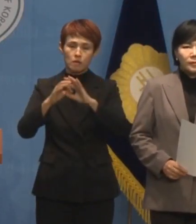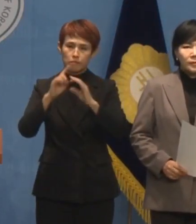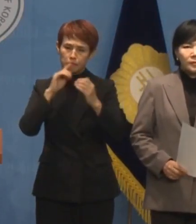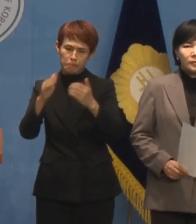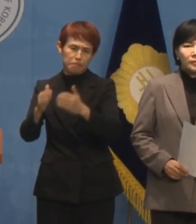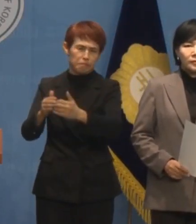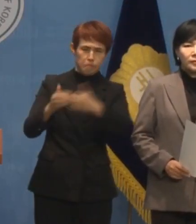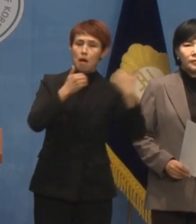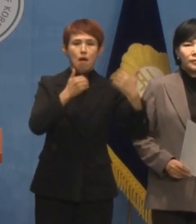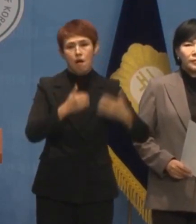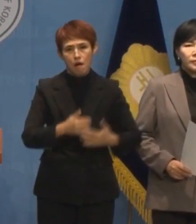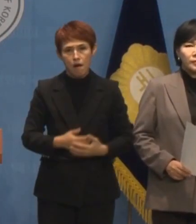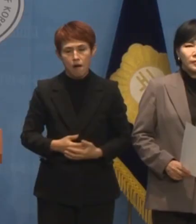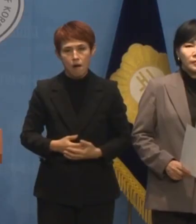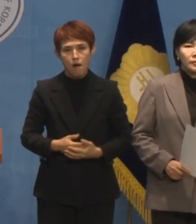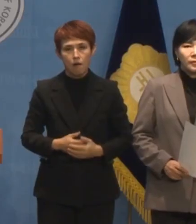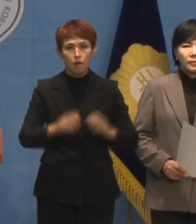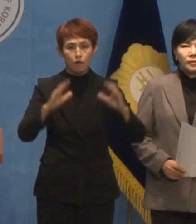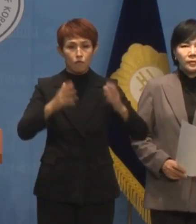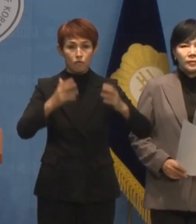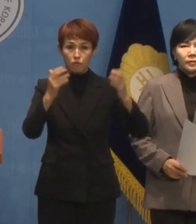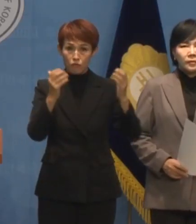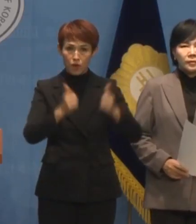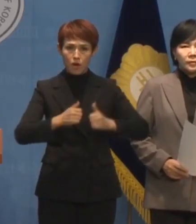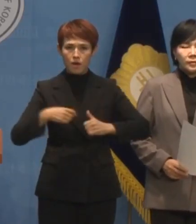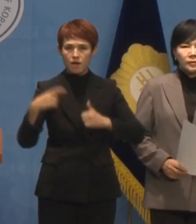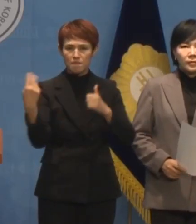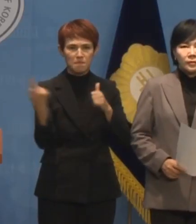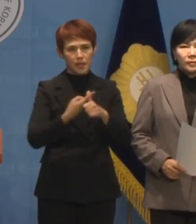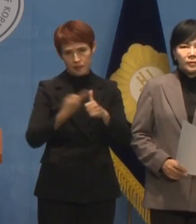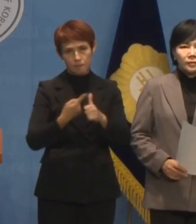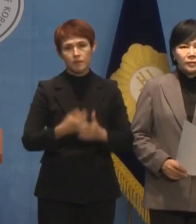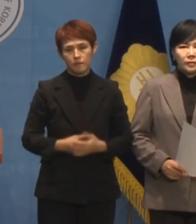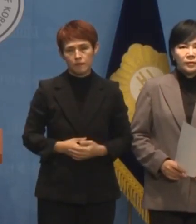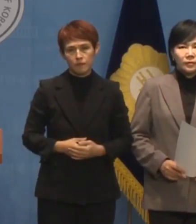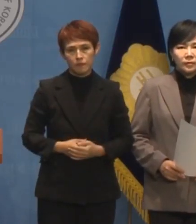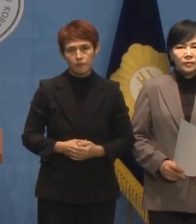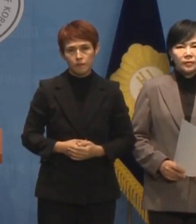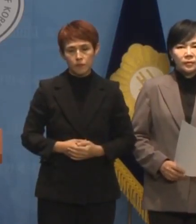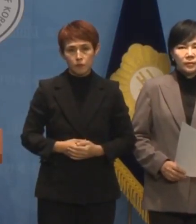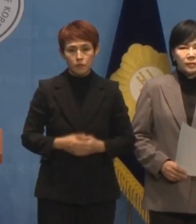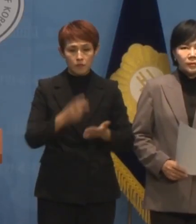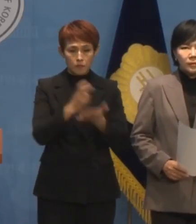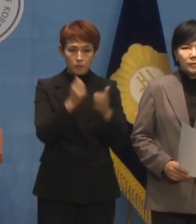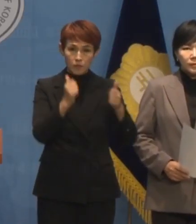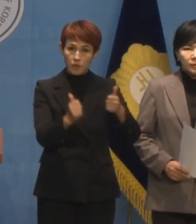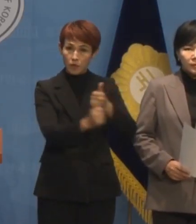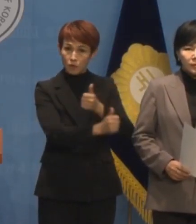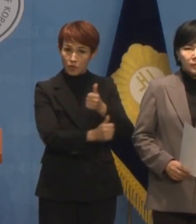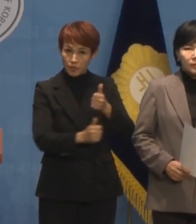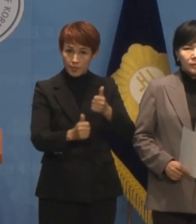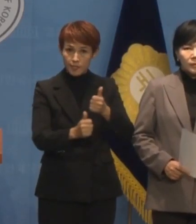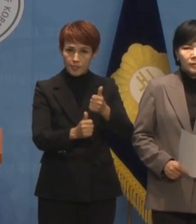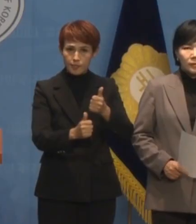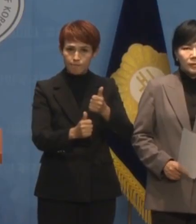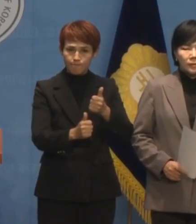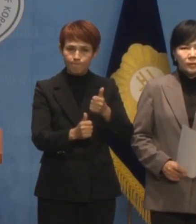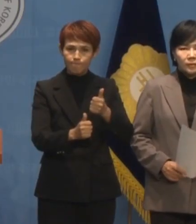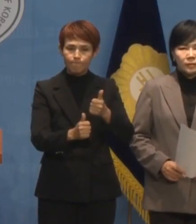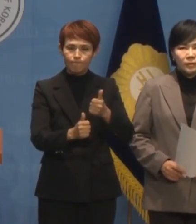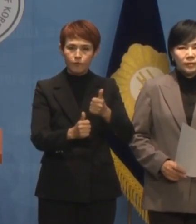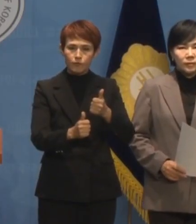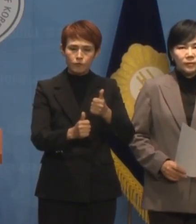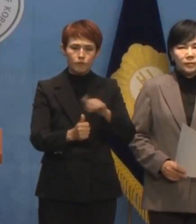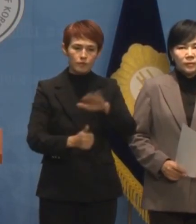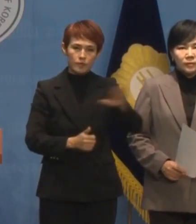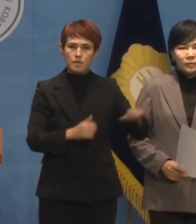모욕적인 말로 국회를 비난했습니다. 이에 대해서 저희 법사위원님들께서 법사위의